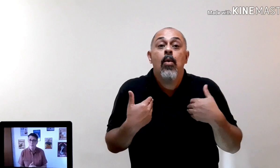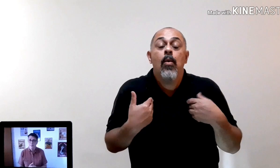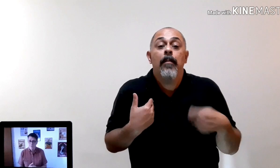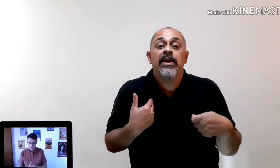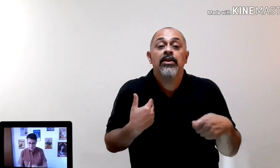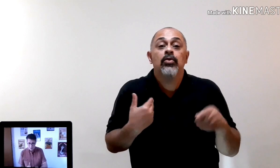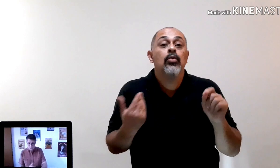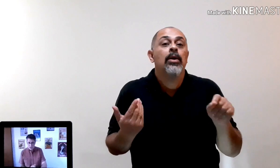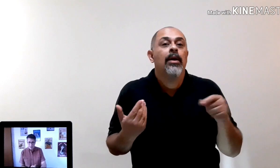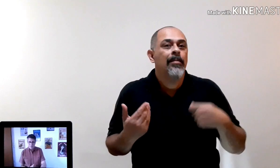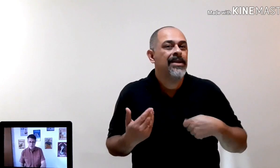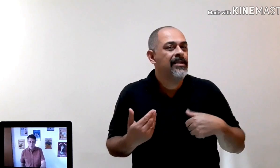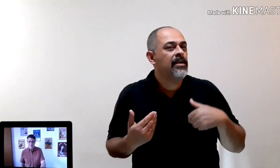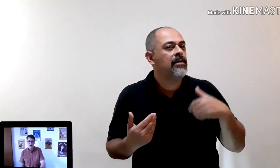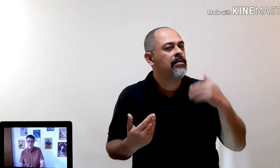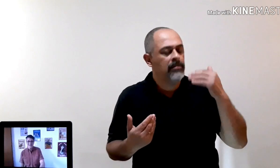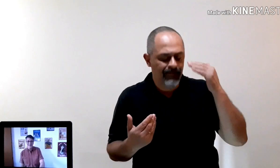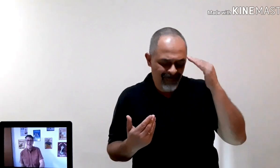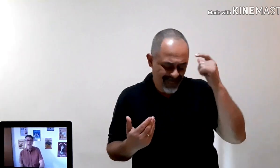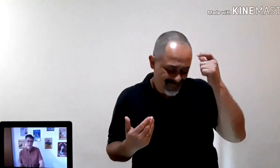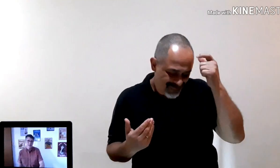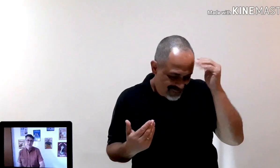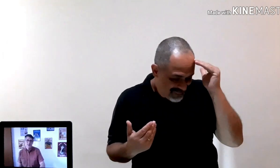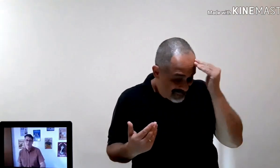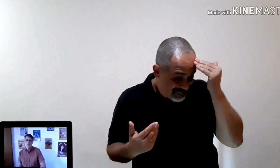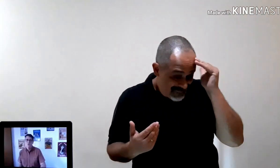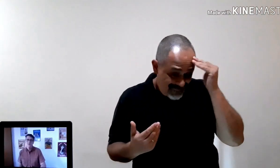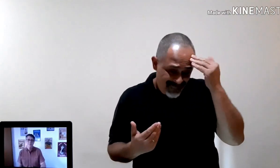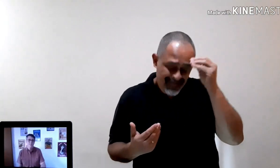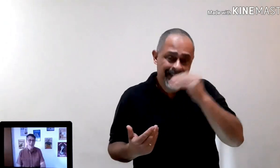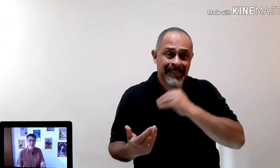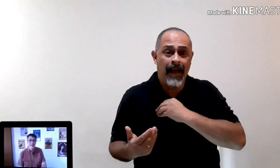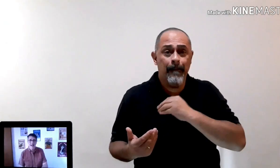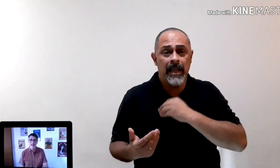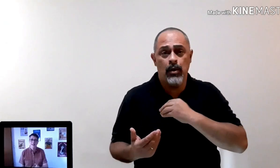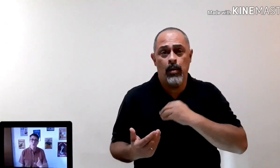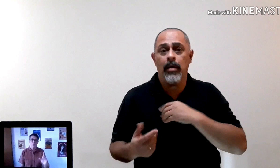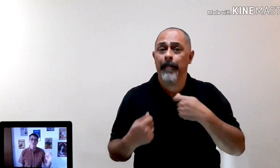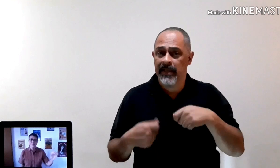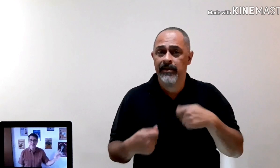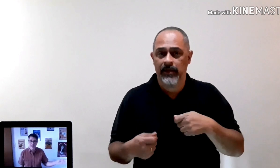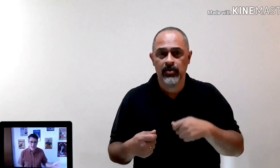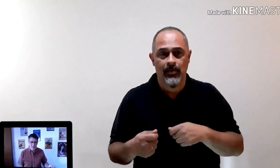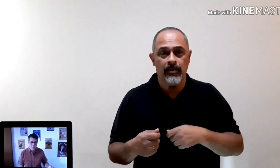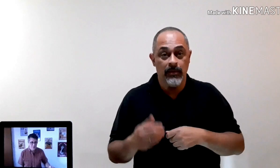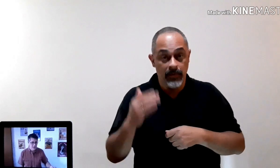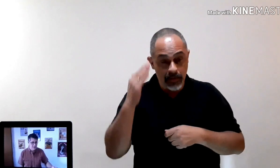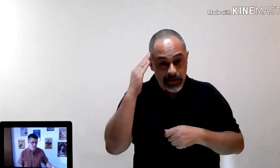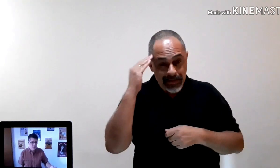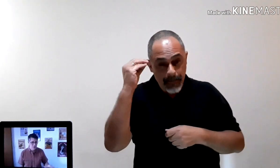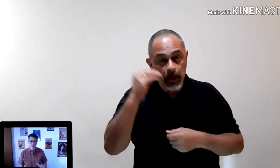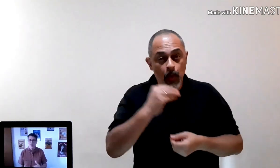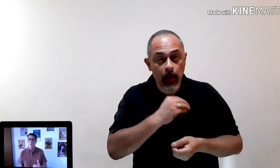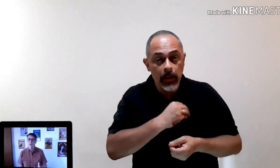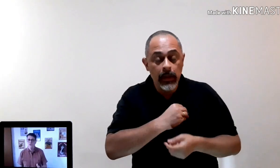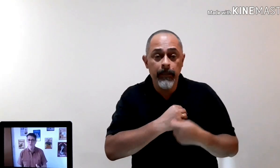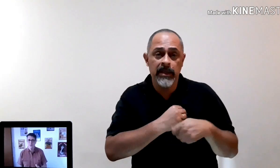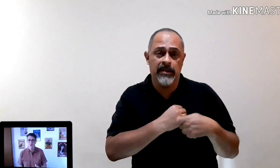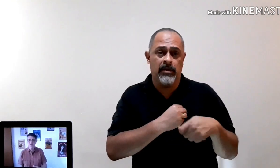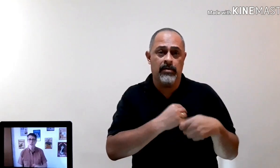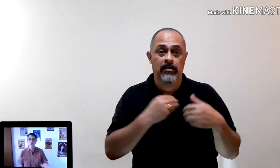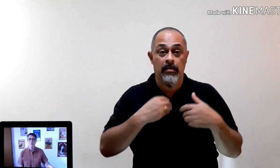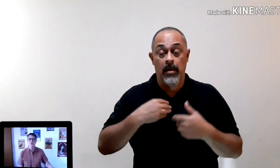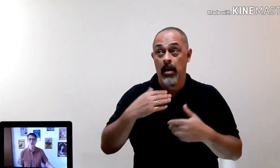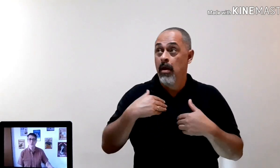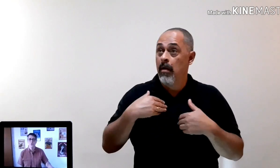Sabedoria. Sabedoria. A falta dela nos impele a duvidar da providência de Deus. Eu